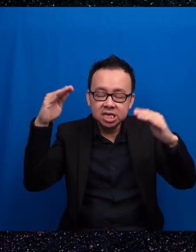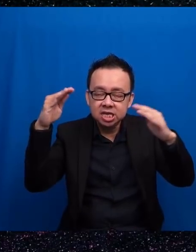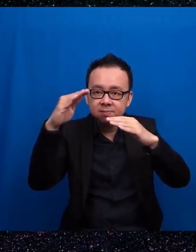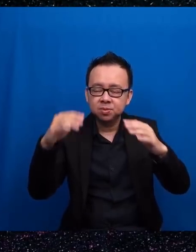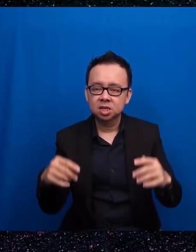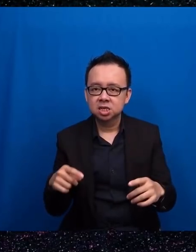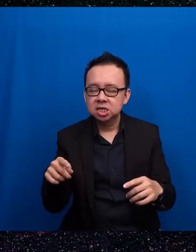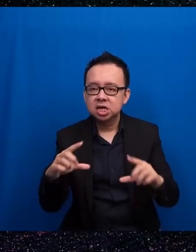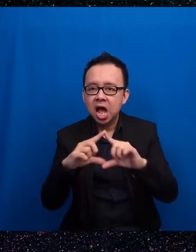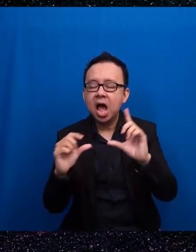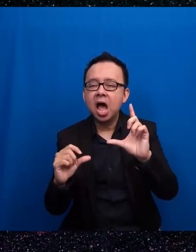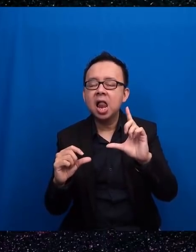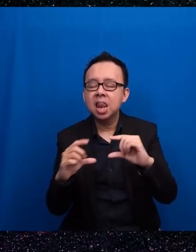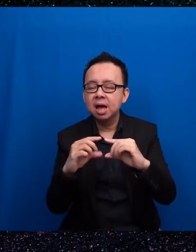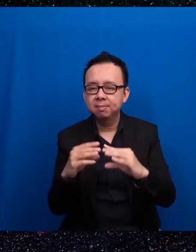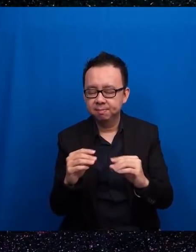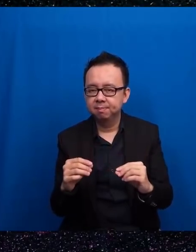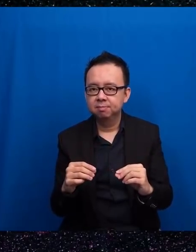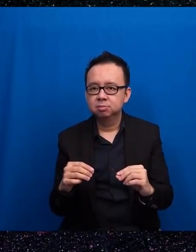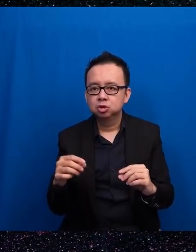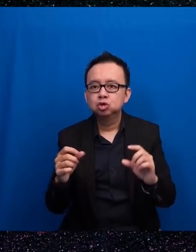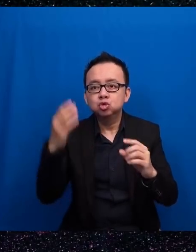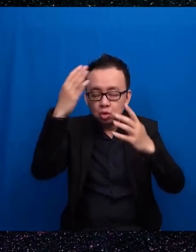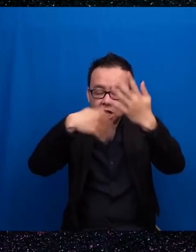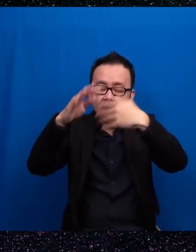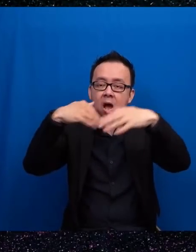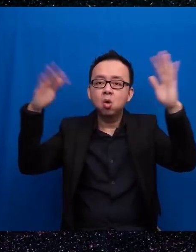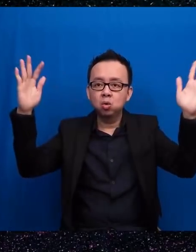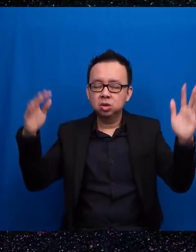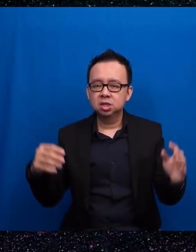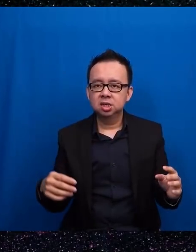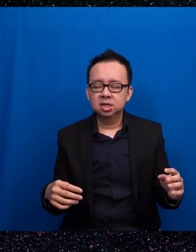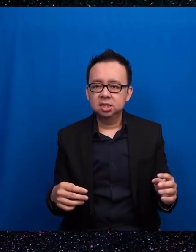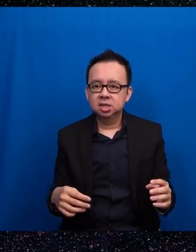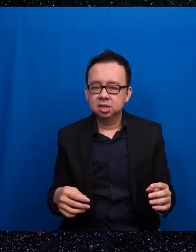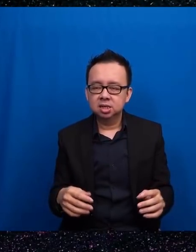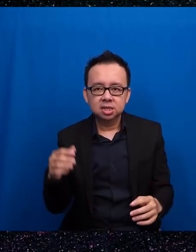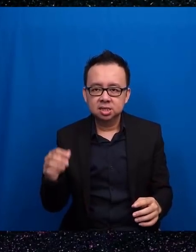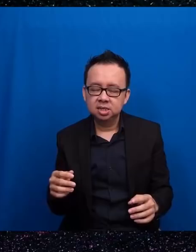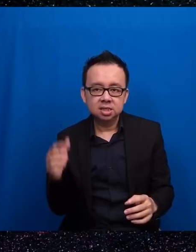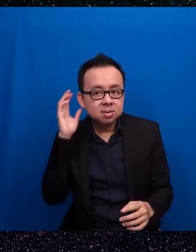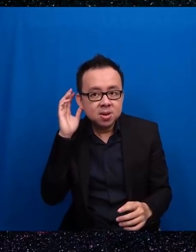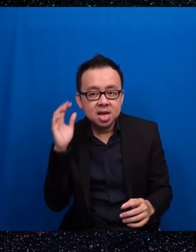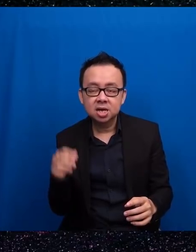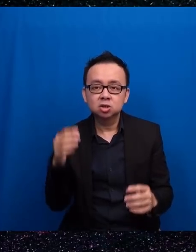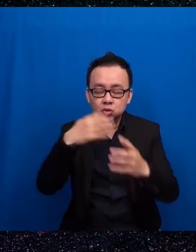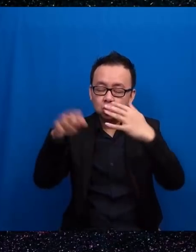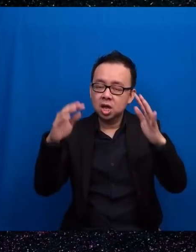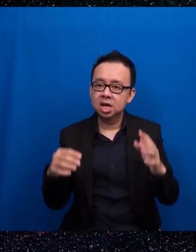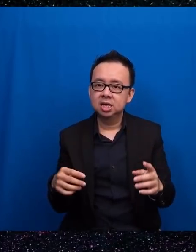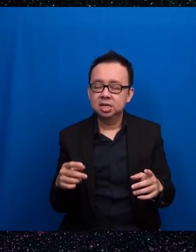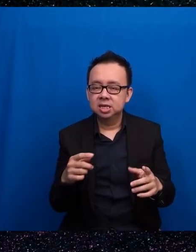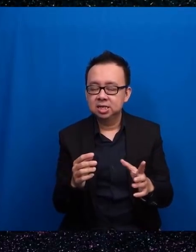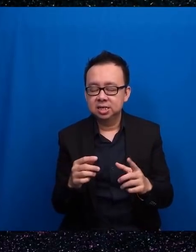alam sorgawi di mana terbuka telinga rohani yang harus lari dari kebisingan dunia terlebih dahulu.